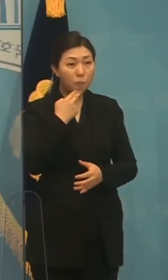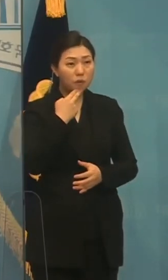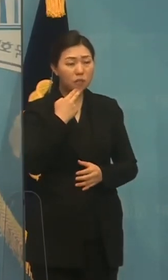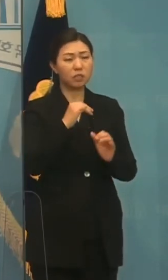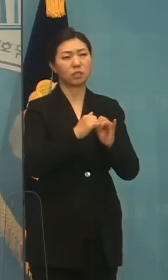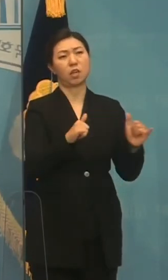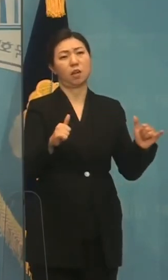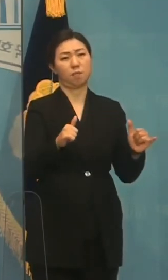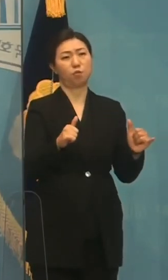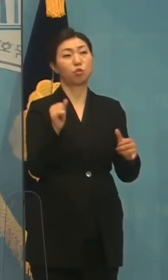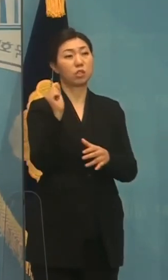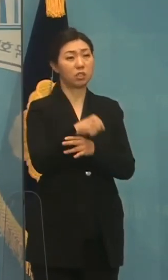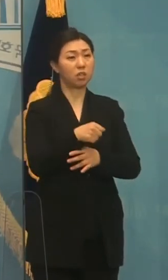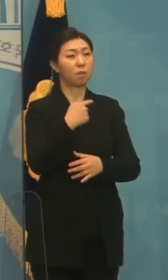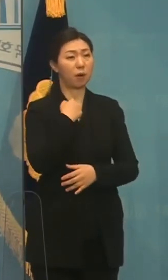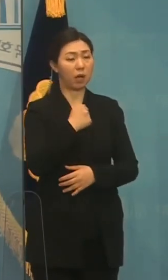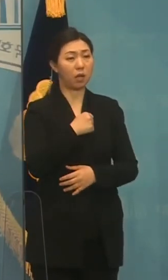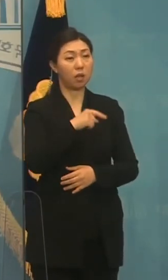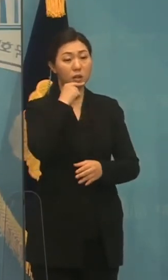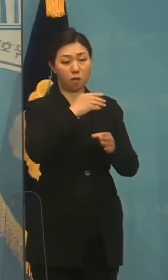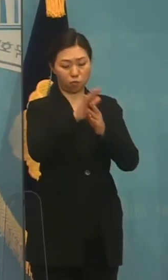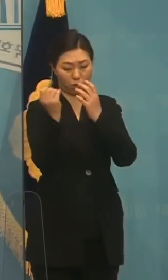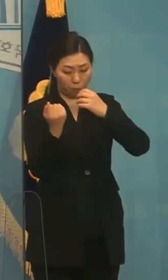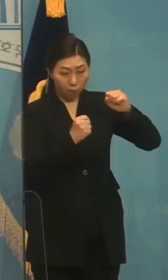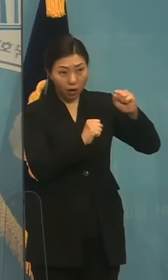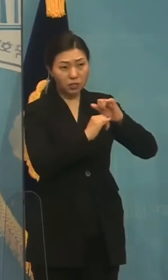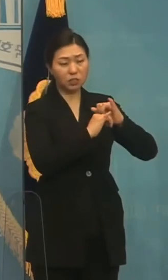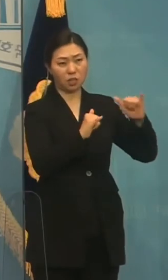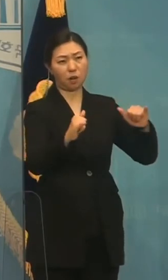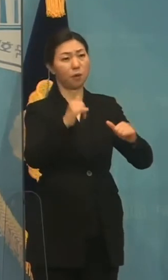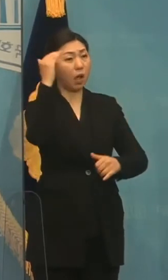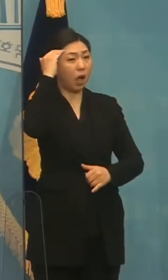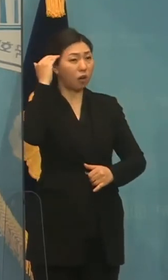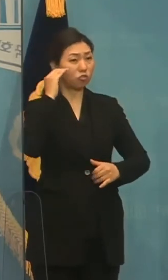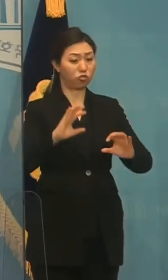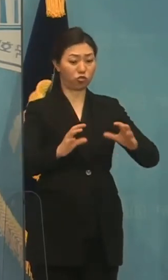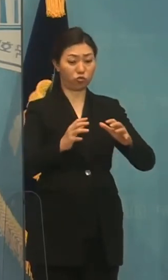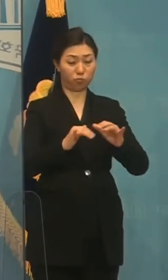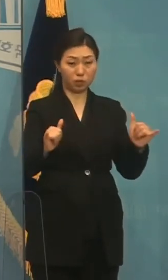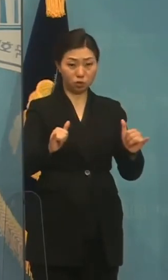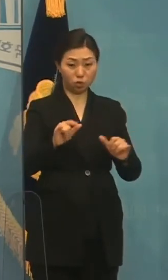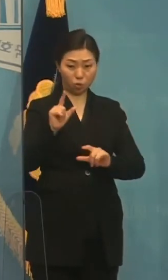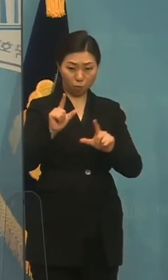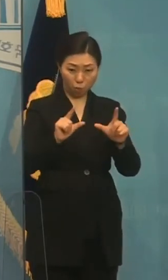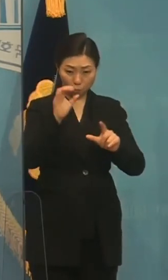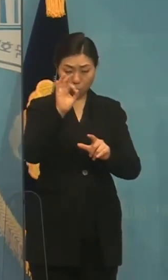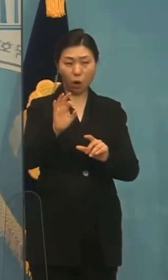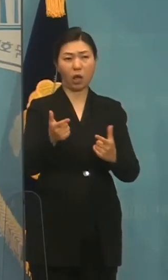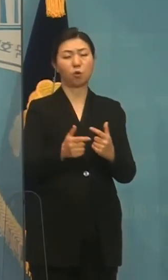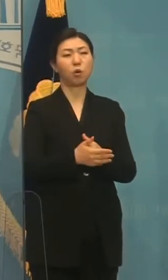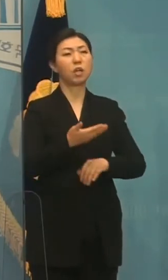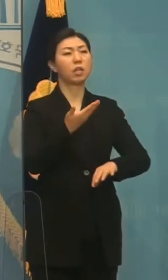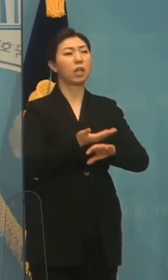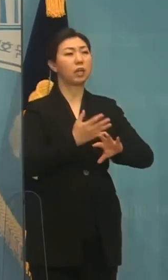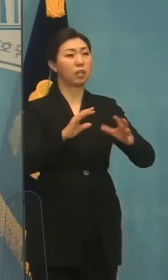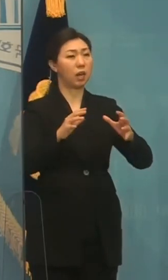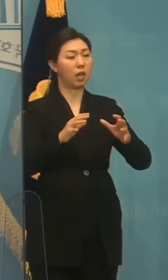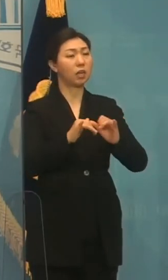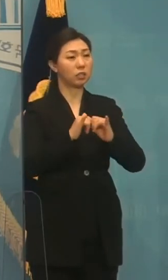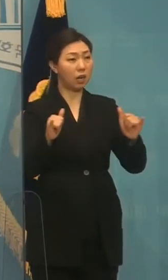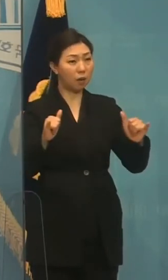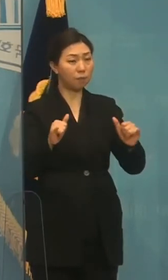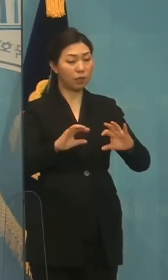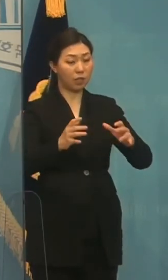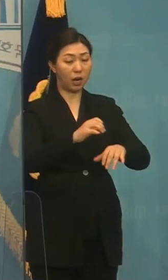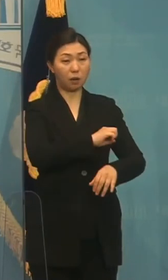밝혀 탈북자를 우리 국민으로 보지 않고 외국인 난민으로 간주했다는